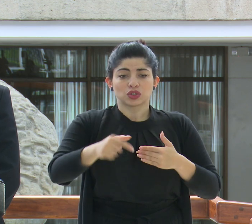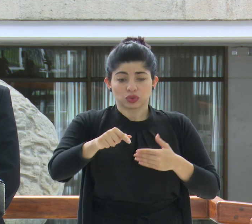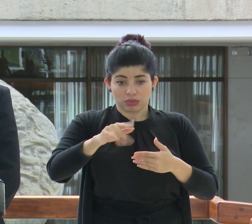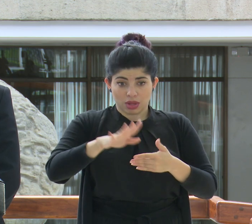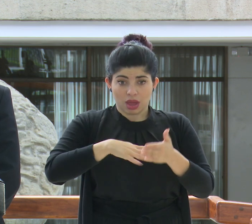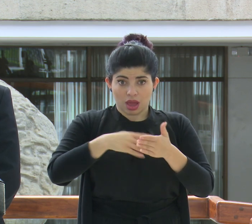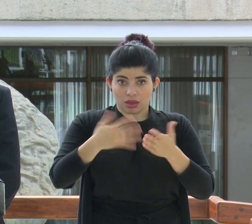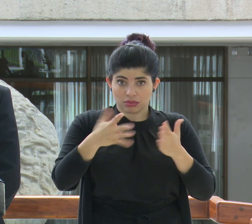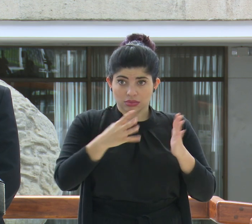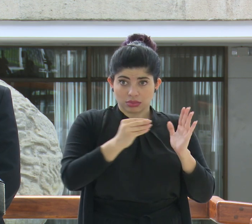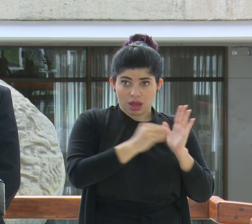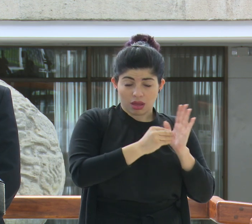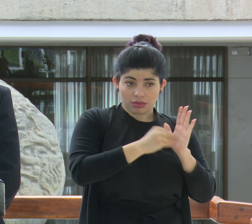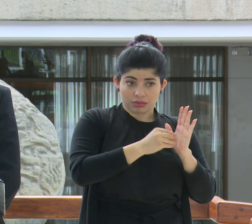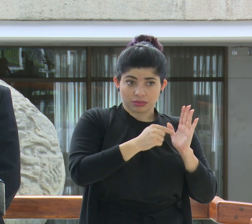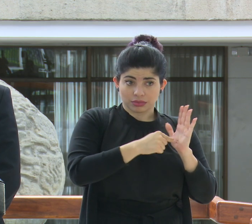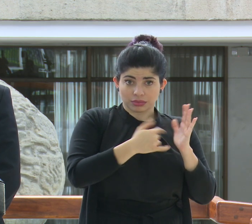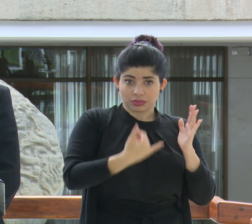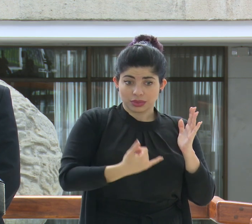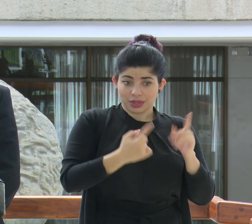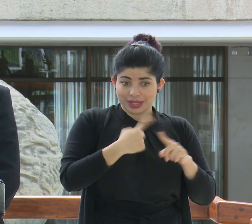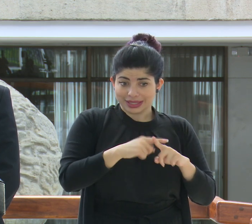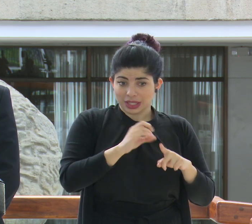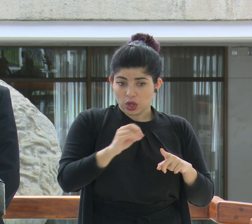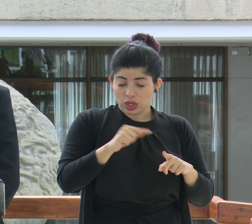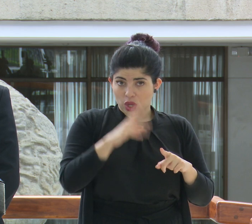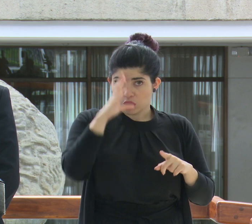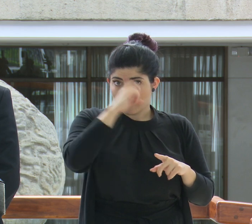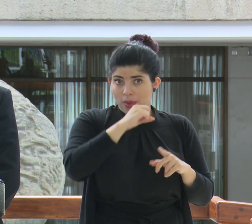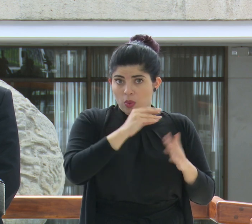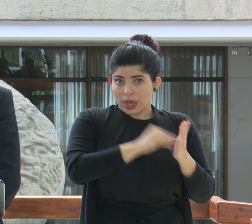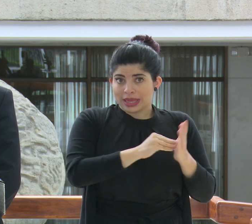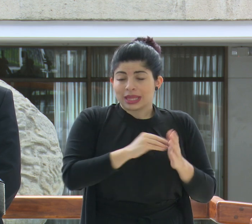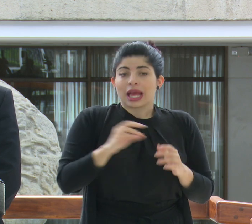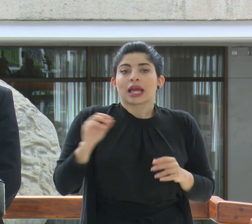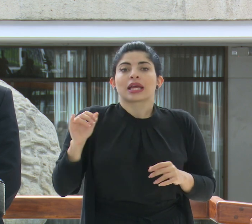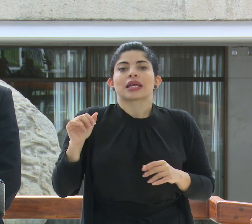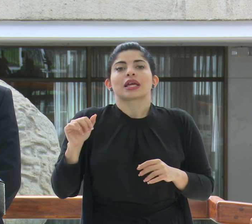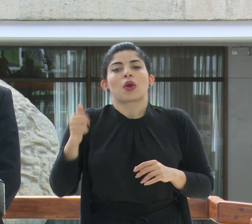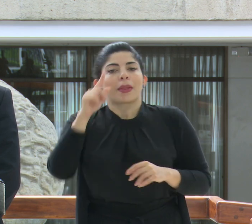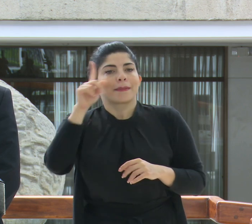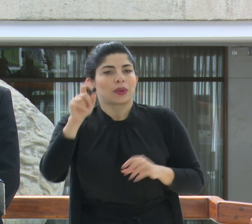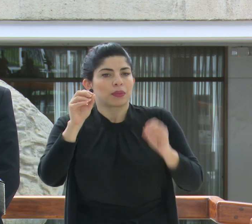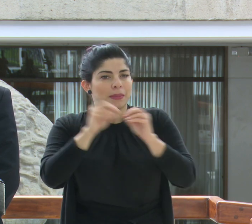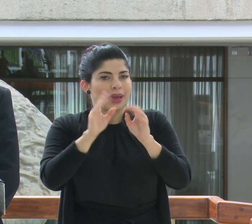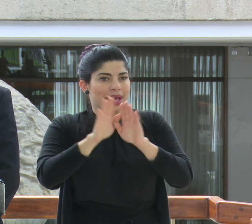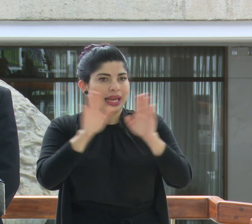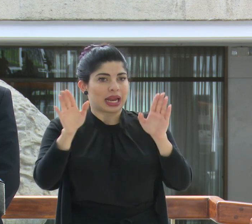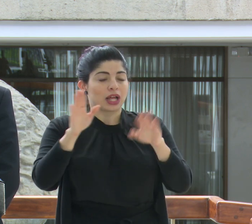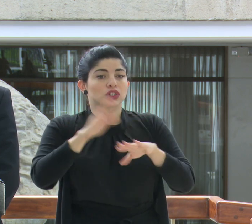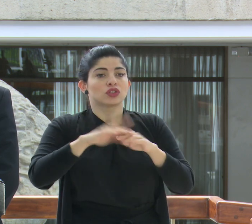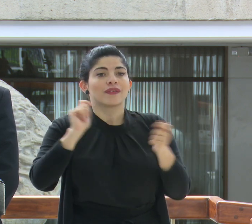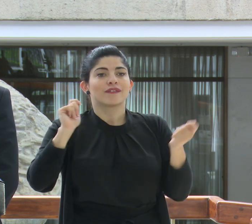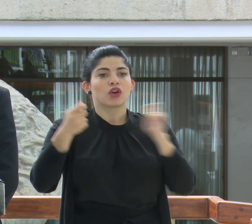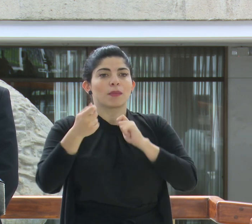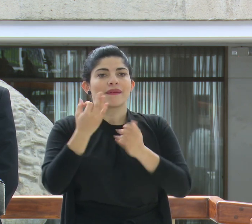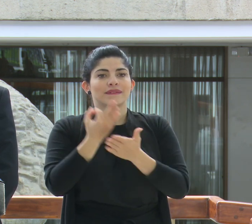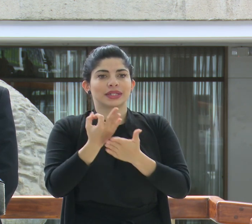está obviamente en las sesiones extraordinarias. Y también es una pregunta general sobre la reforma